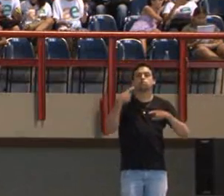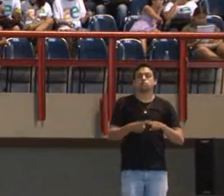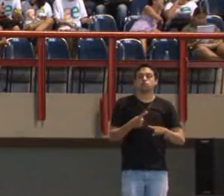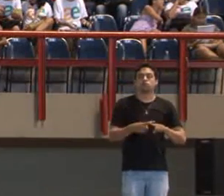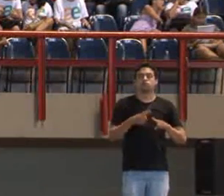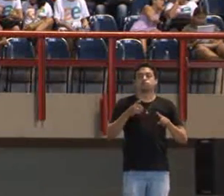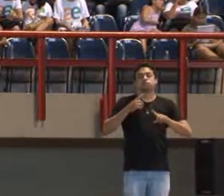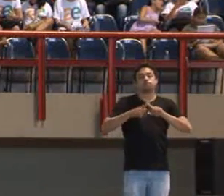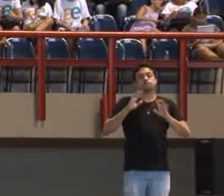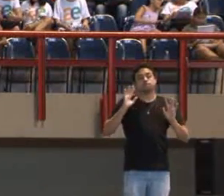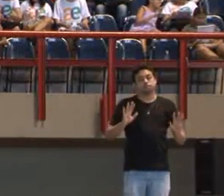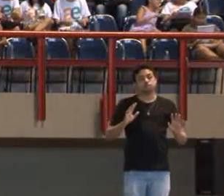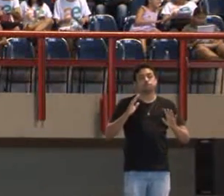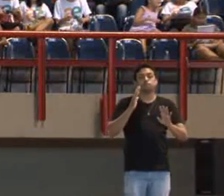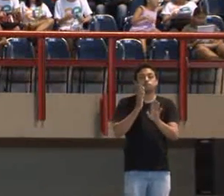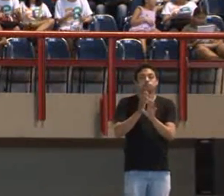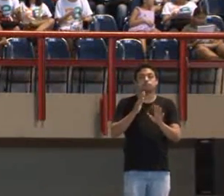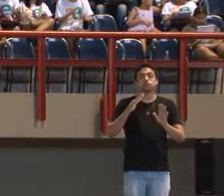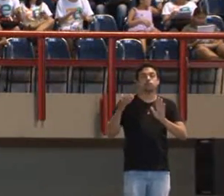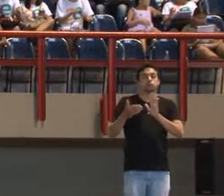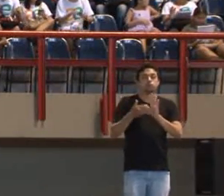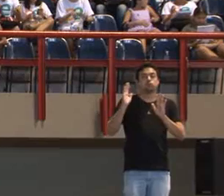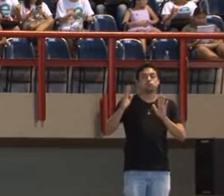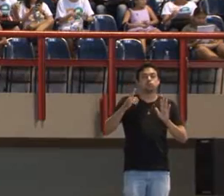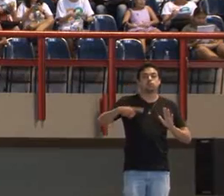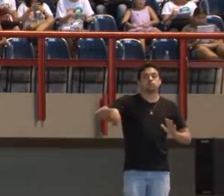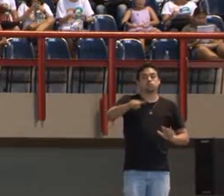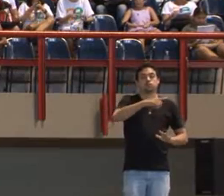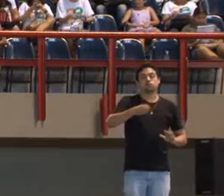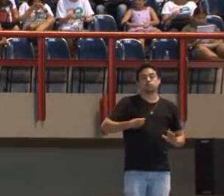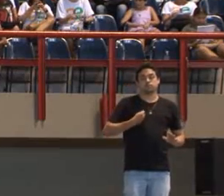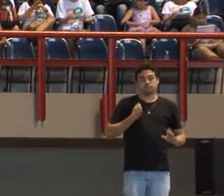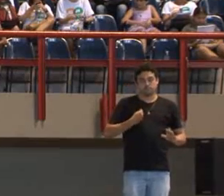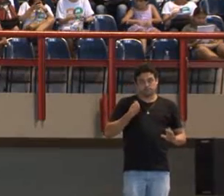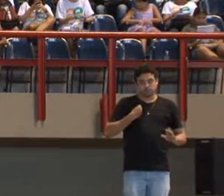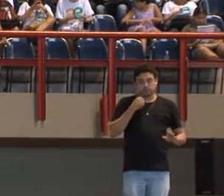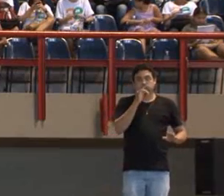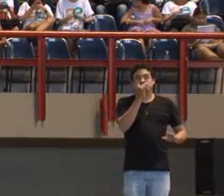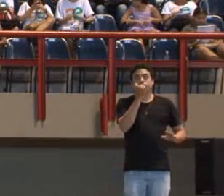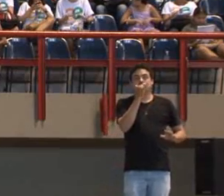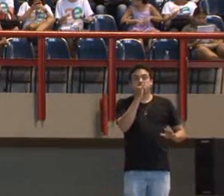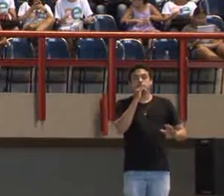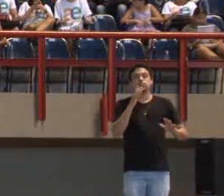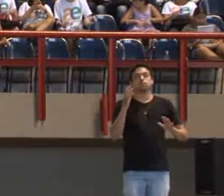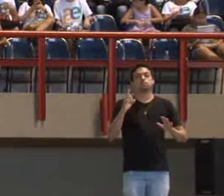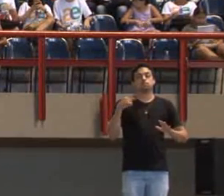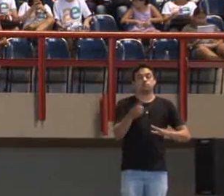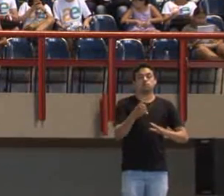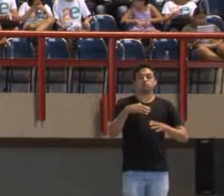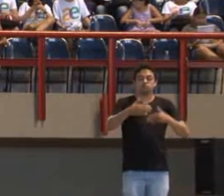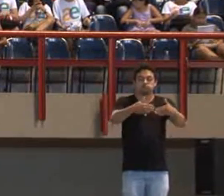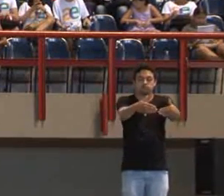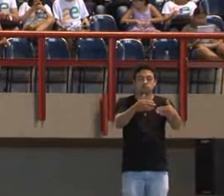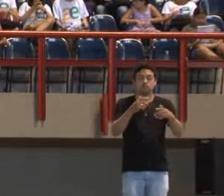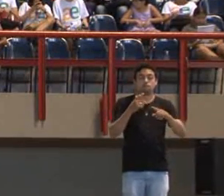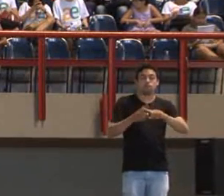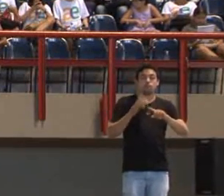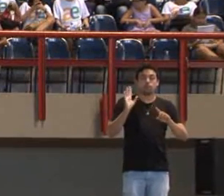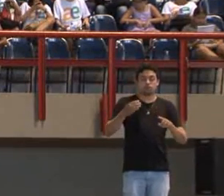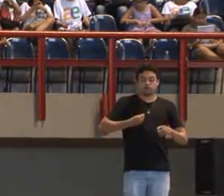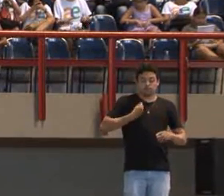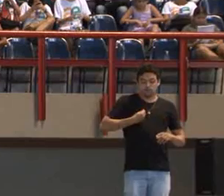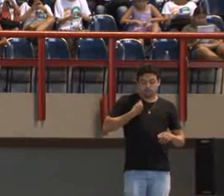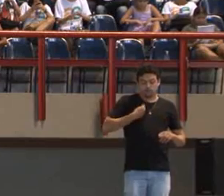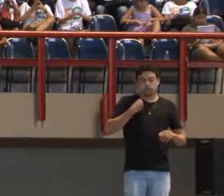começar? Primeiro, é tudo de que nós precisamos é de energia para viver. A vida